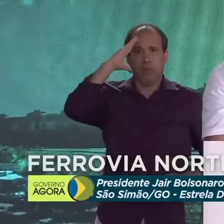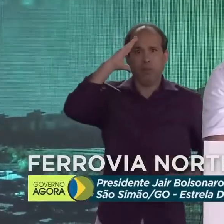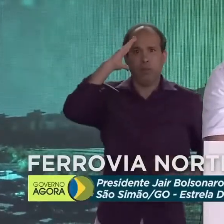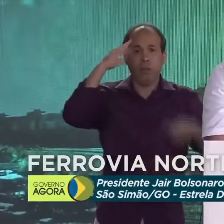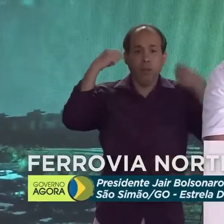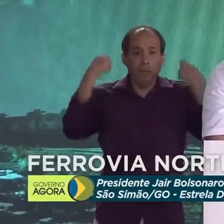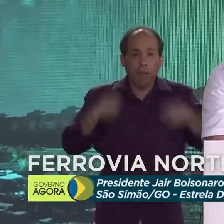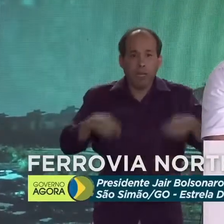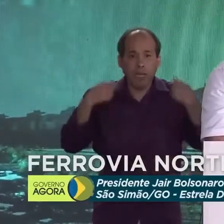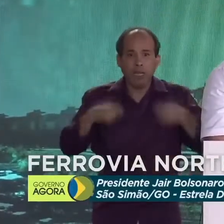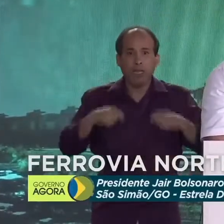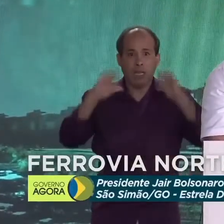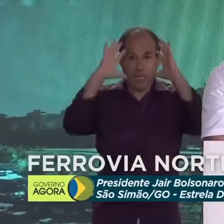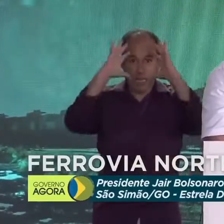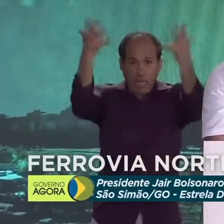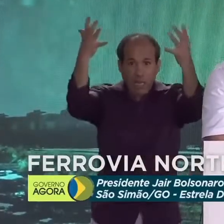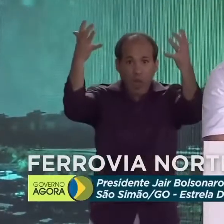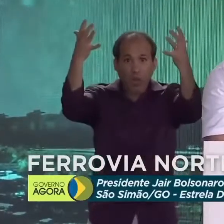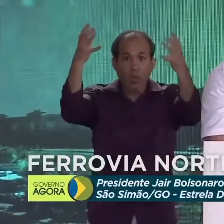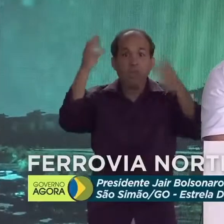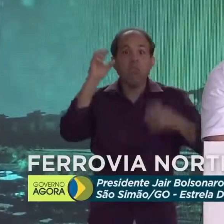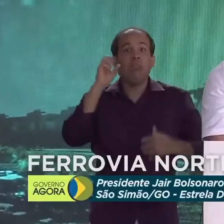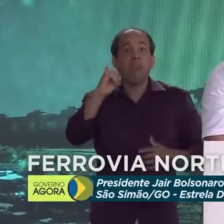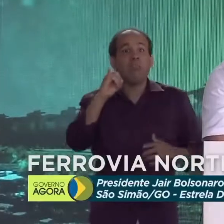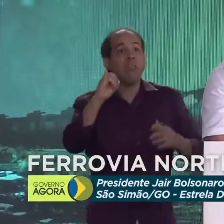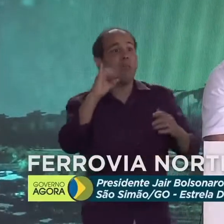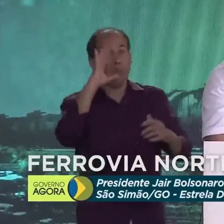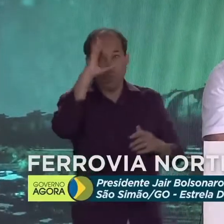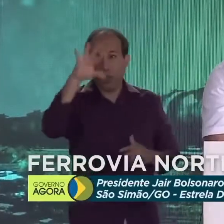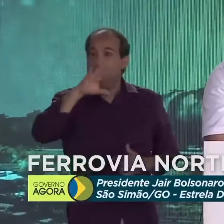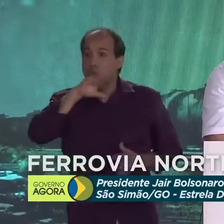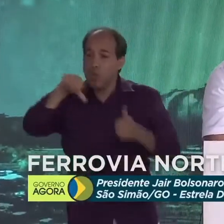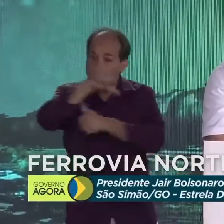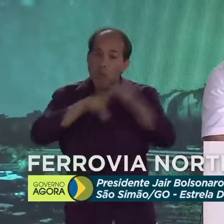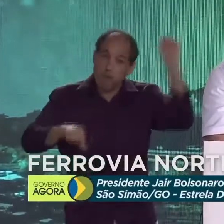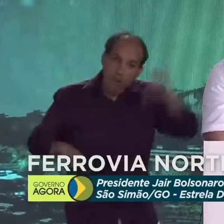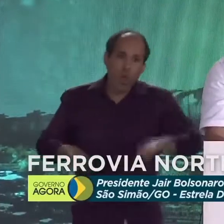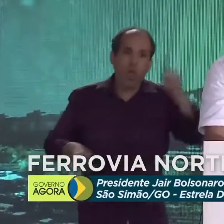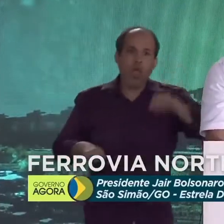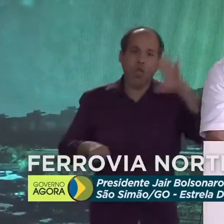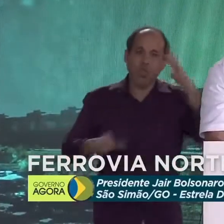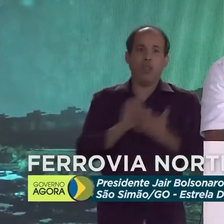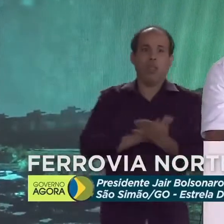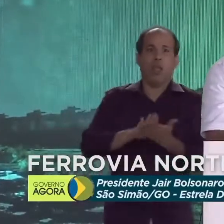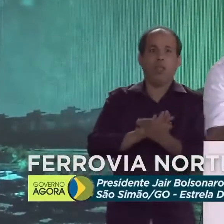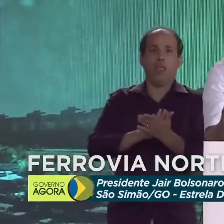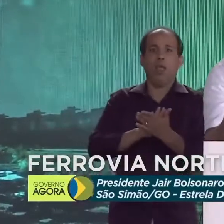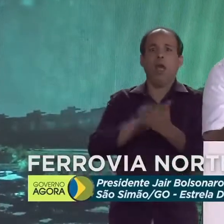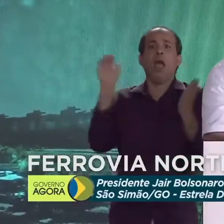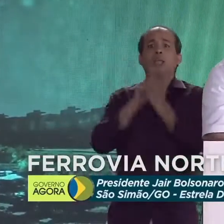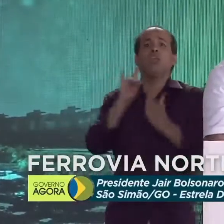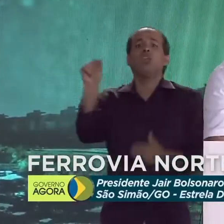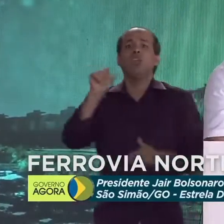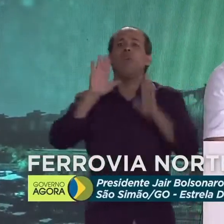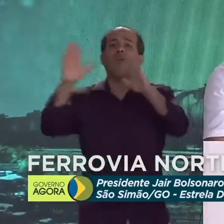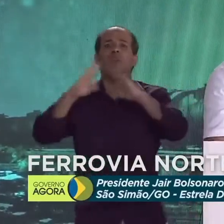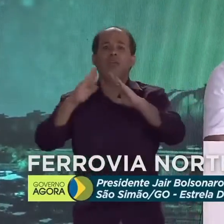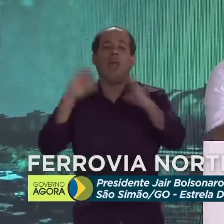tomar decisões. Pior que uma decisão mal tomada é uma indecisão. Até quando vamos ficar dentro de